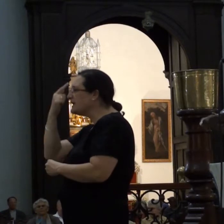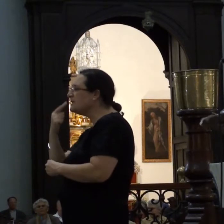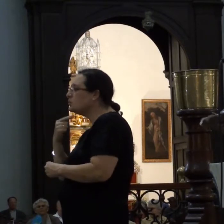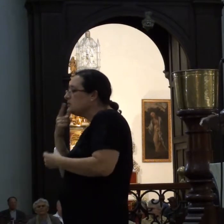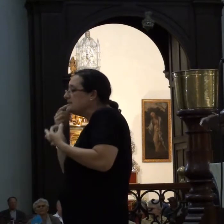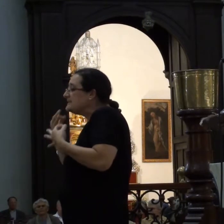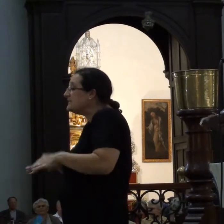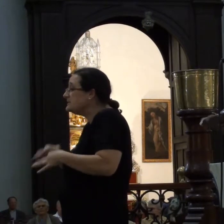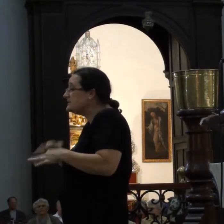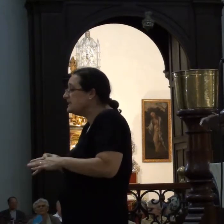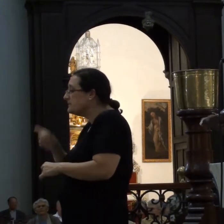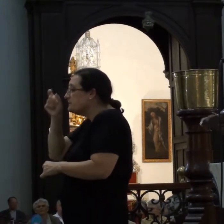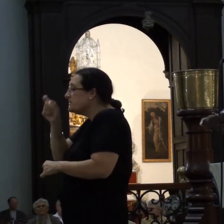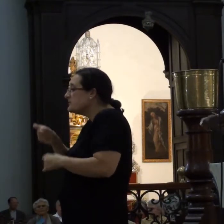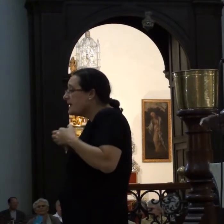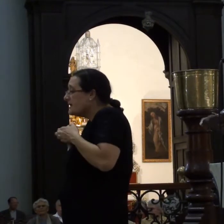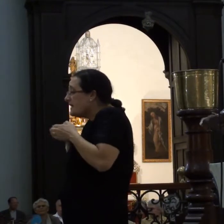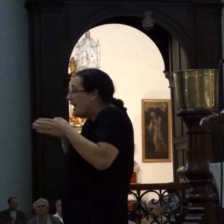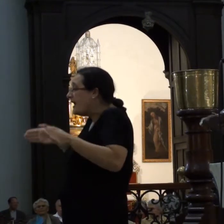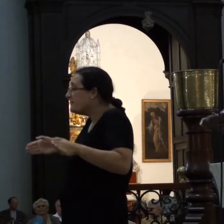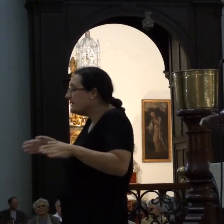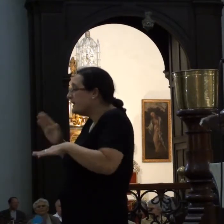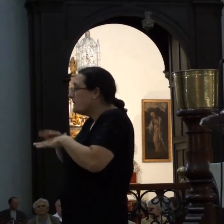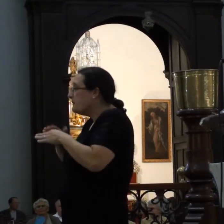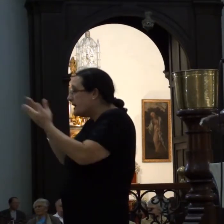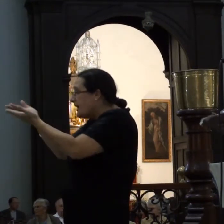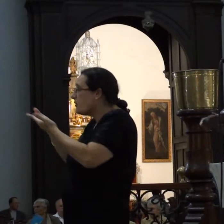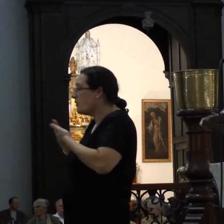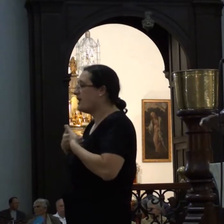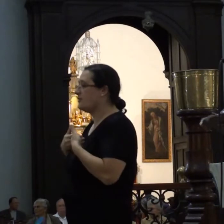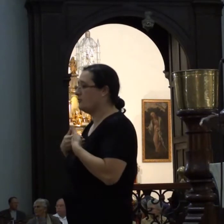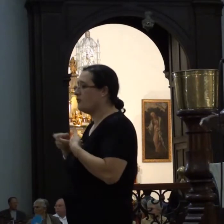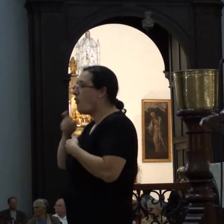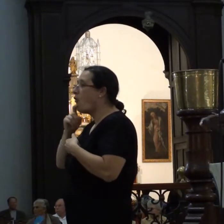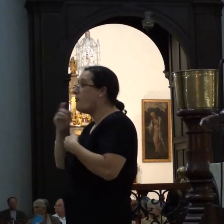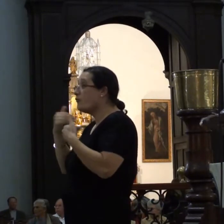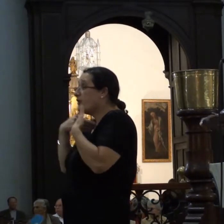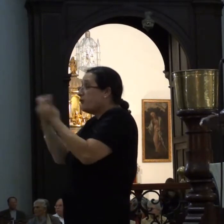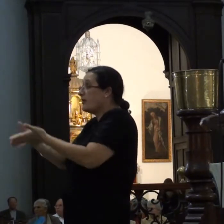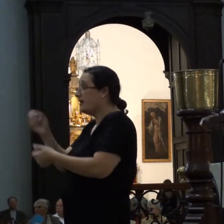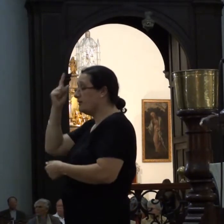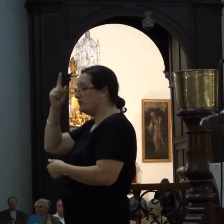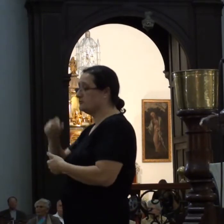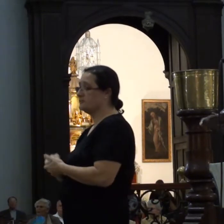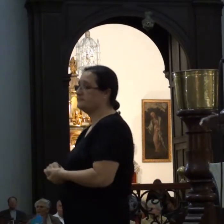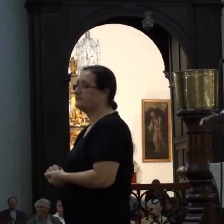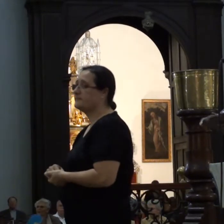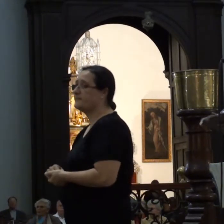de quien se hable para recibirla como un don que se nos regala